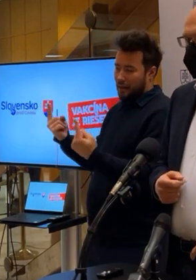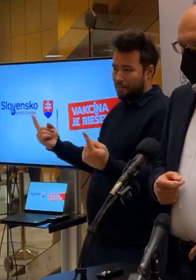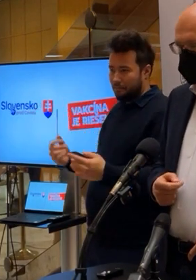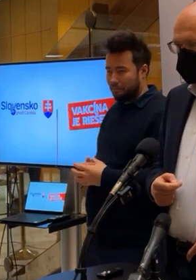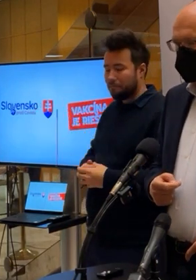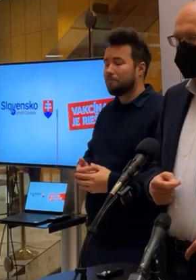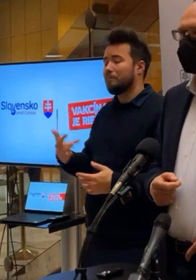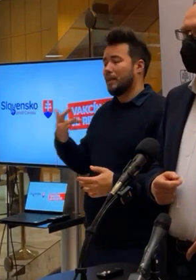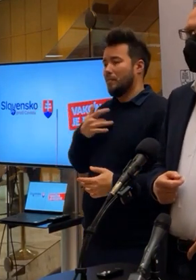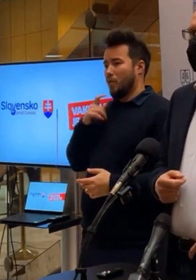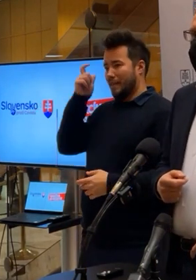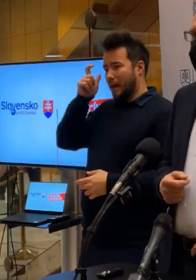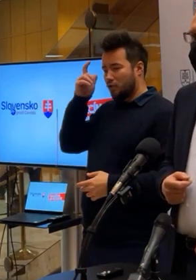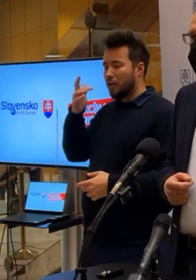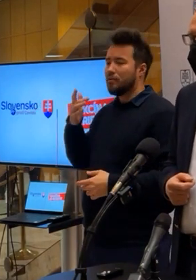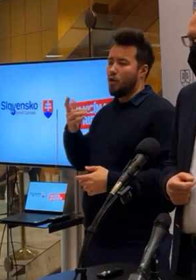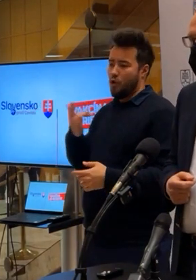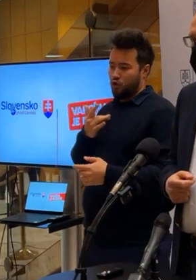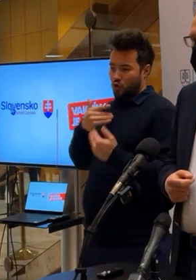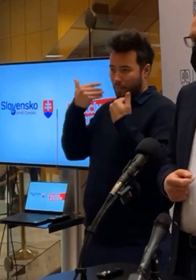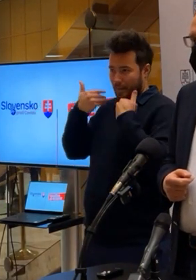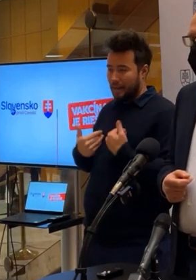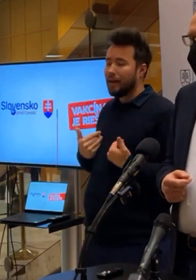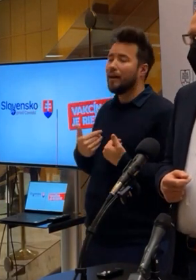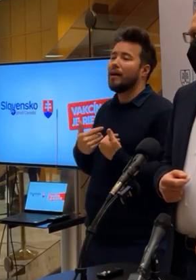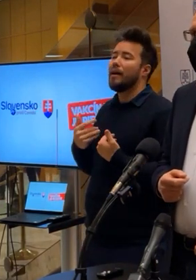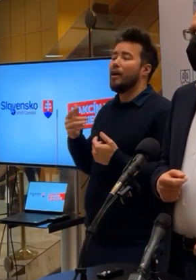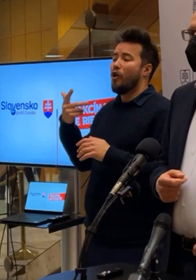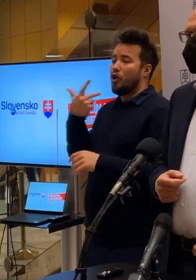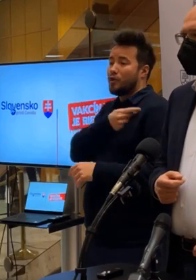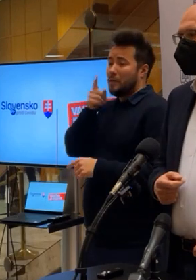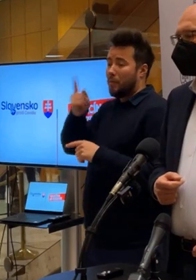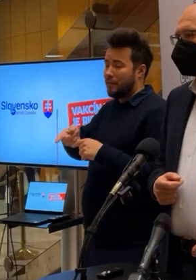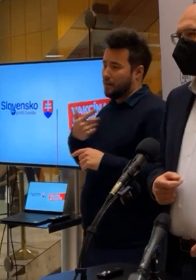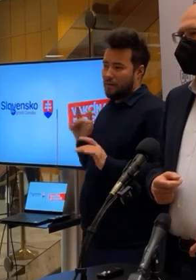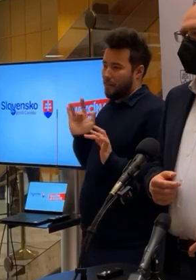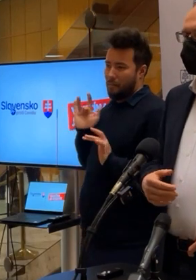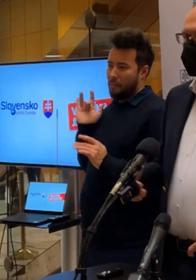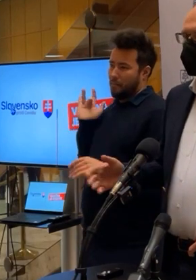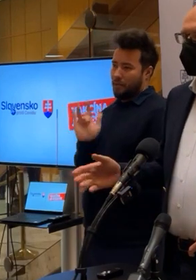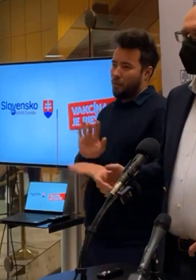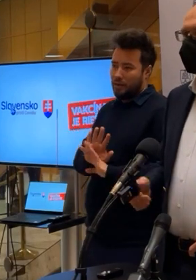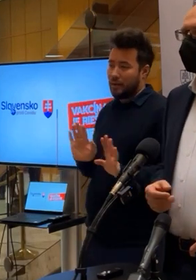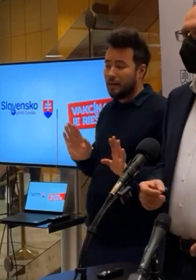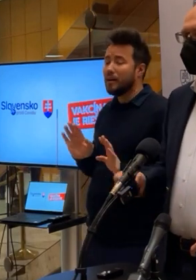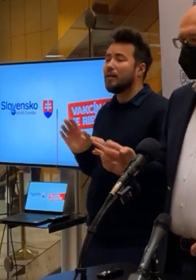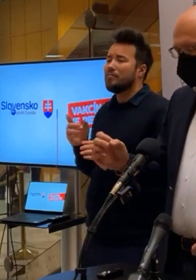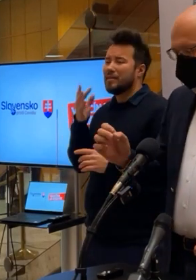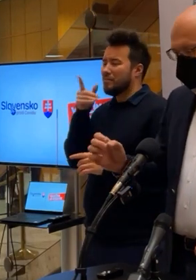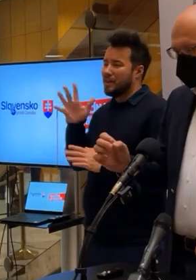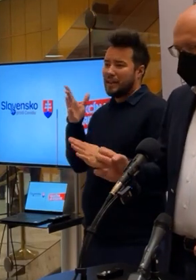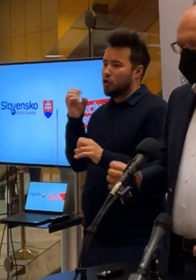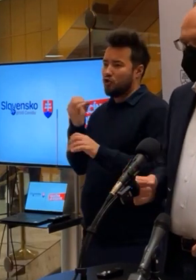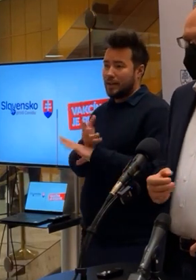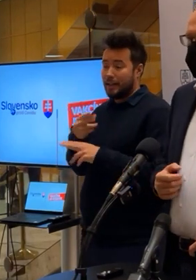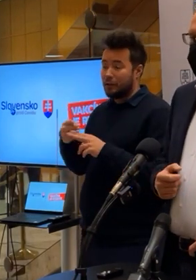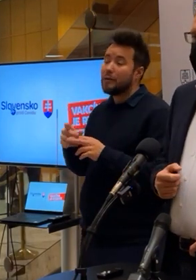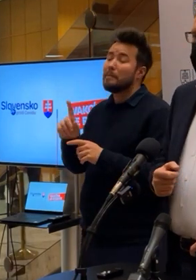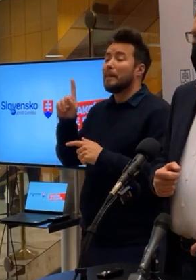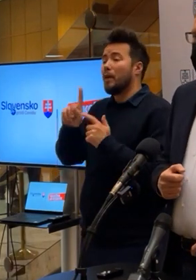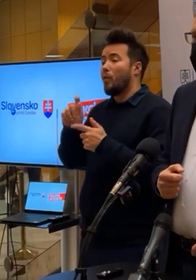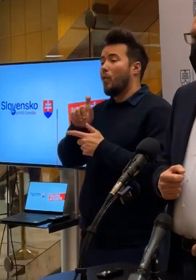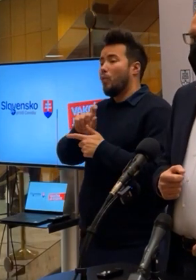proti povinnému očkovaniu. Považujem to za nešťastné riešenie. Je na to niekoľko dôvodov, ale jeden dôvod,